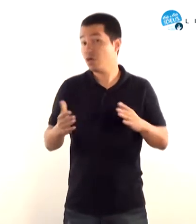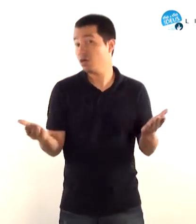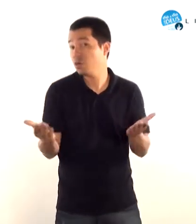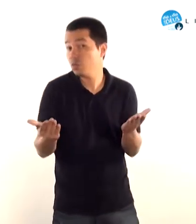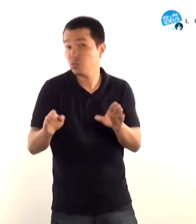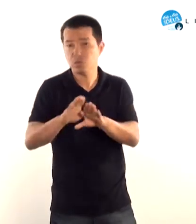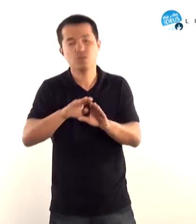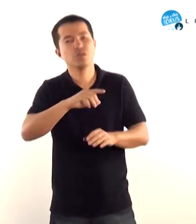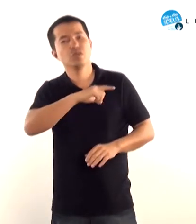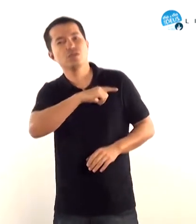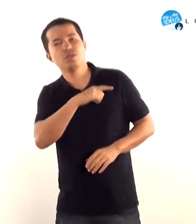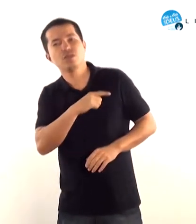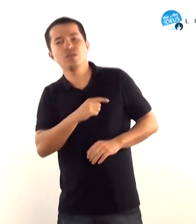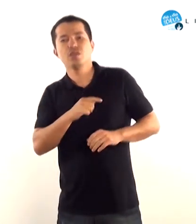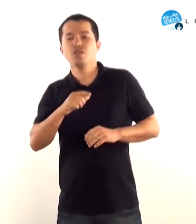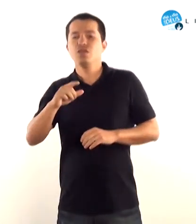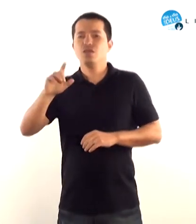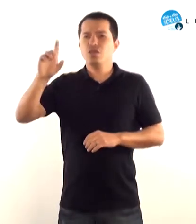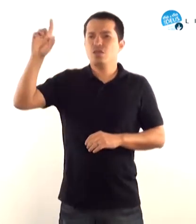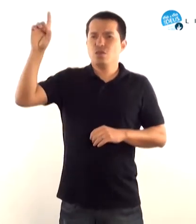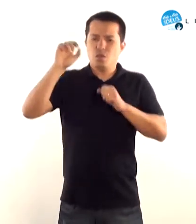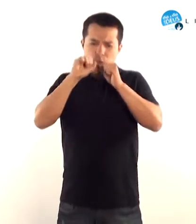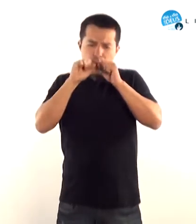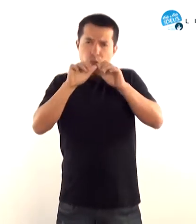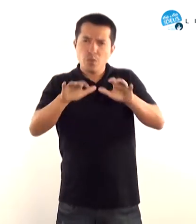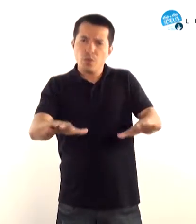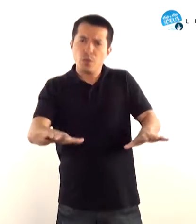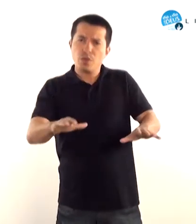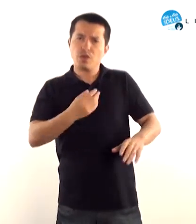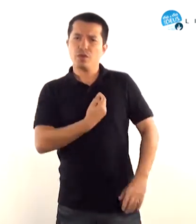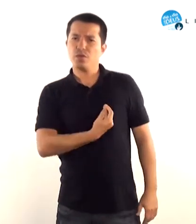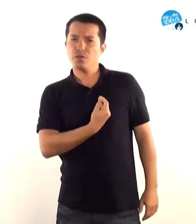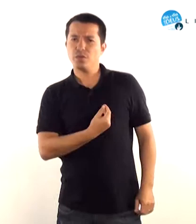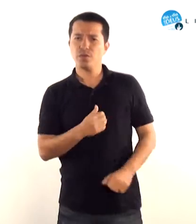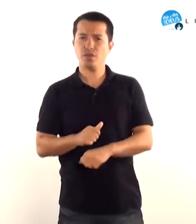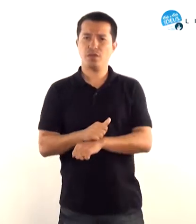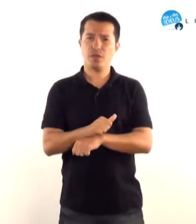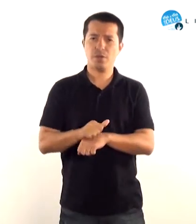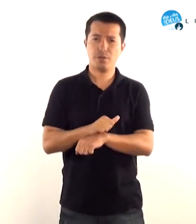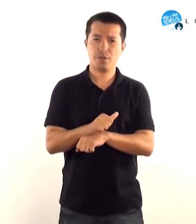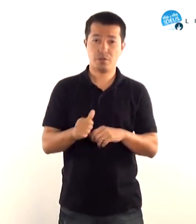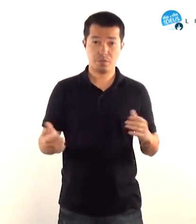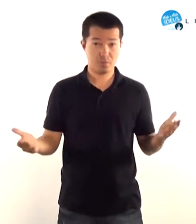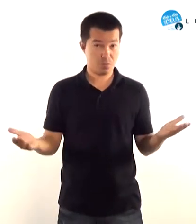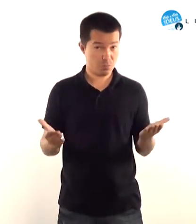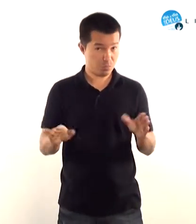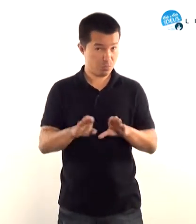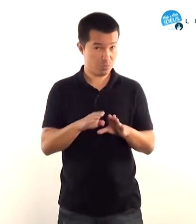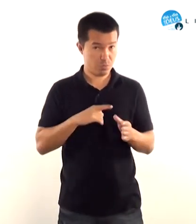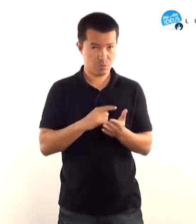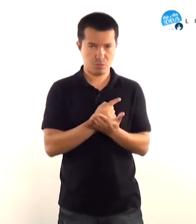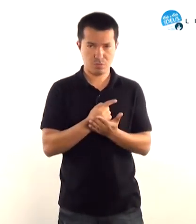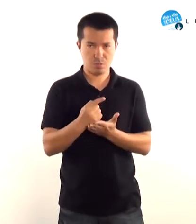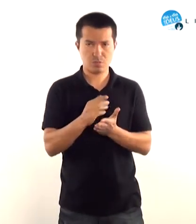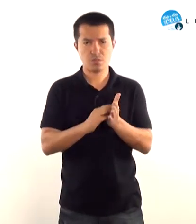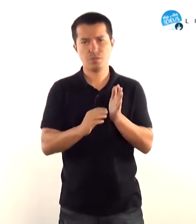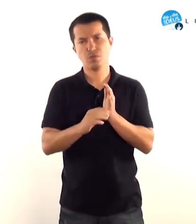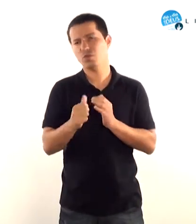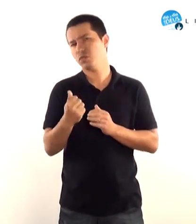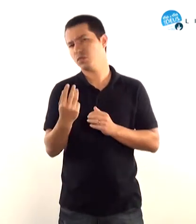forma, parte da bênção material, porque a Bíblia nos diz no capítulo 13, que agora ele era um homem muito rico, Ló